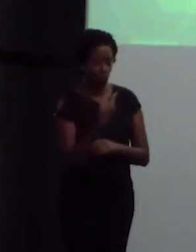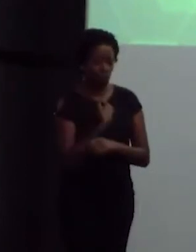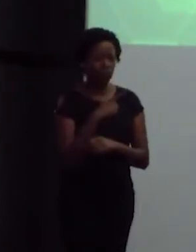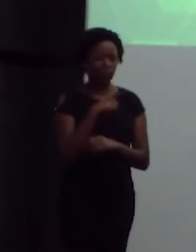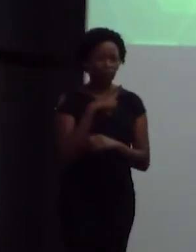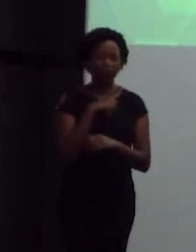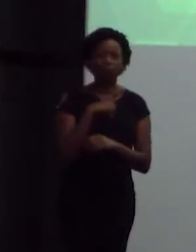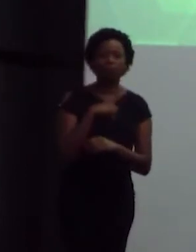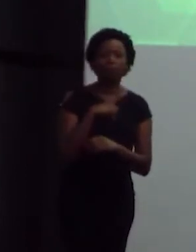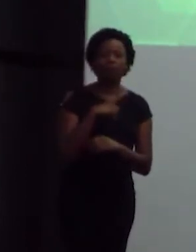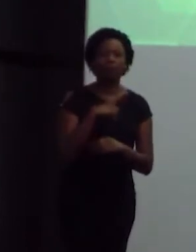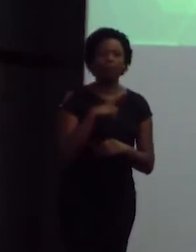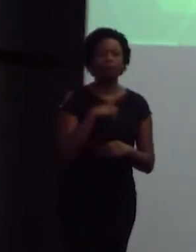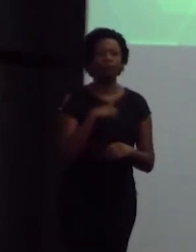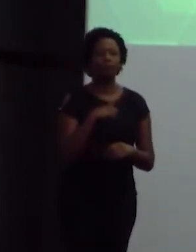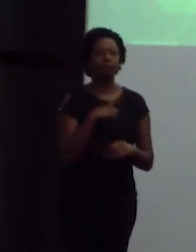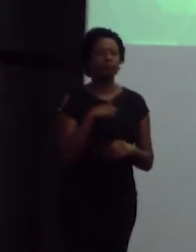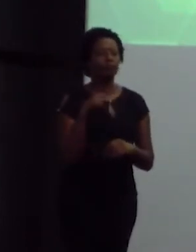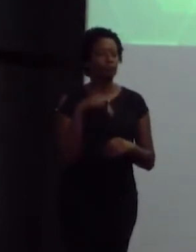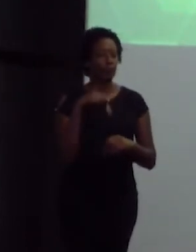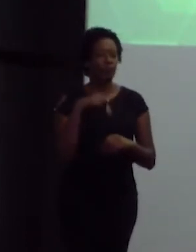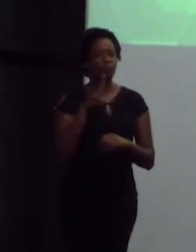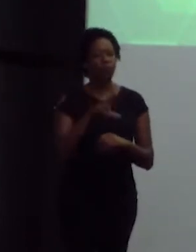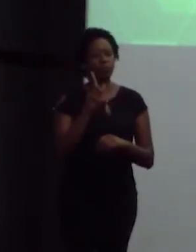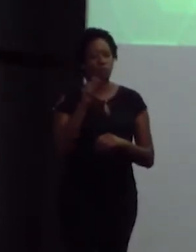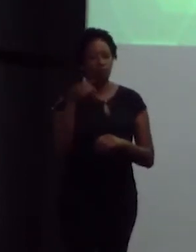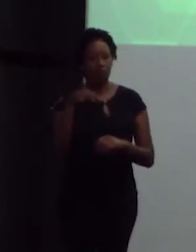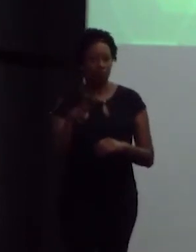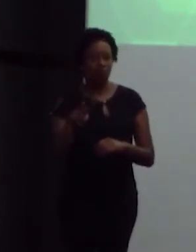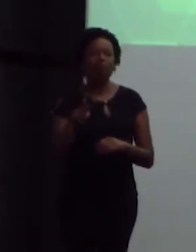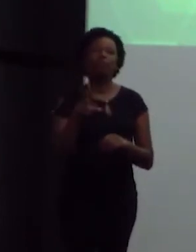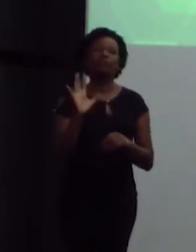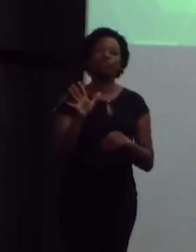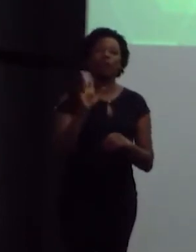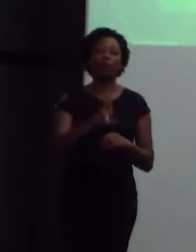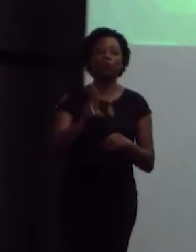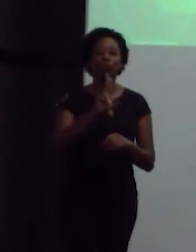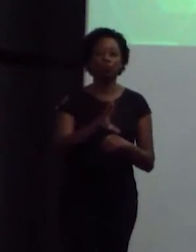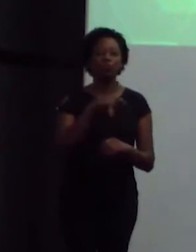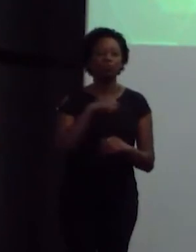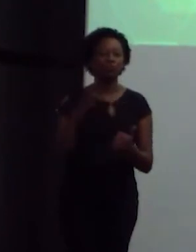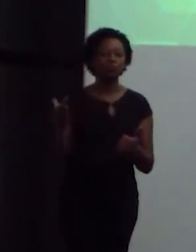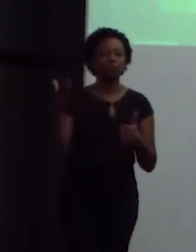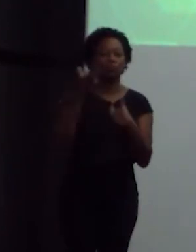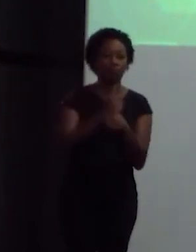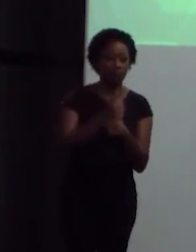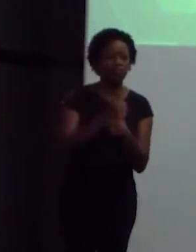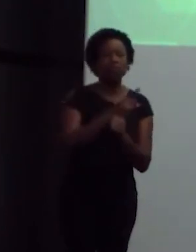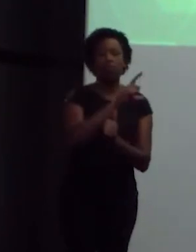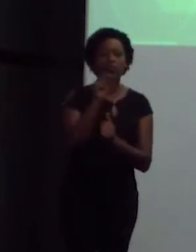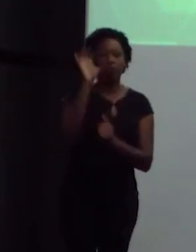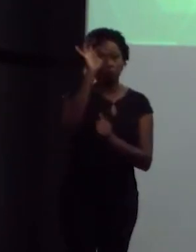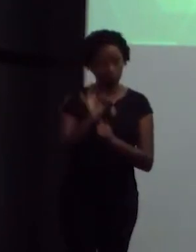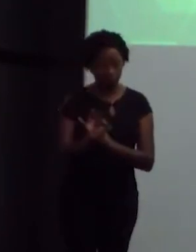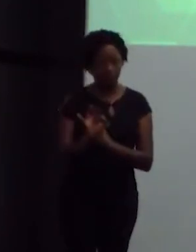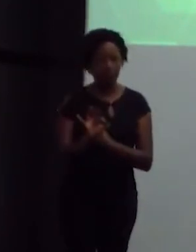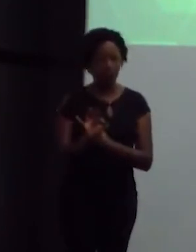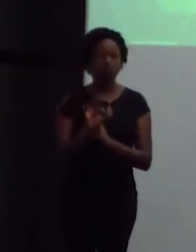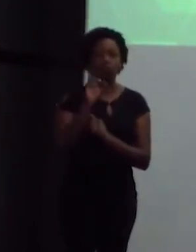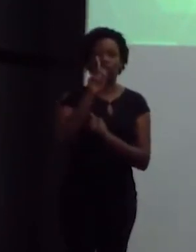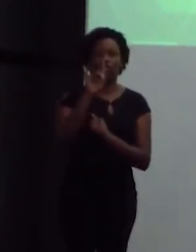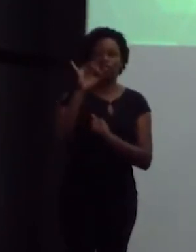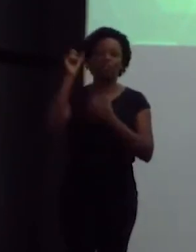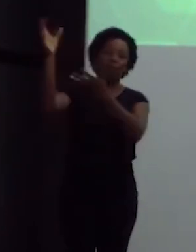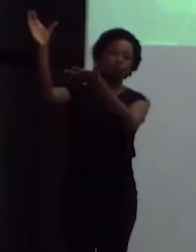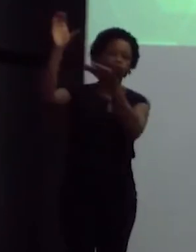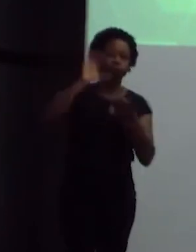do que é reinjetado de gás natural, seria suficiente para substituir 100% da nossa importação de diesel,